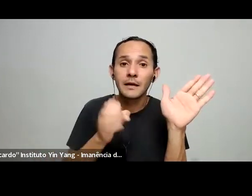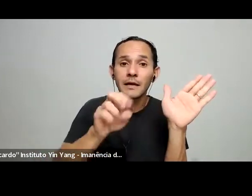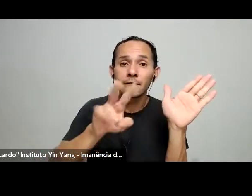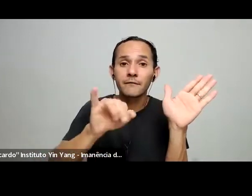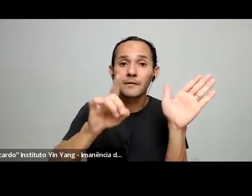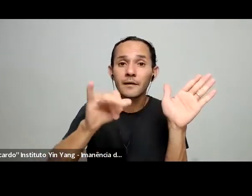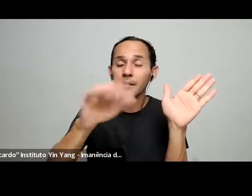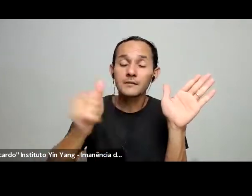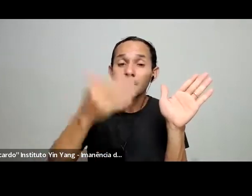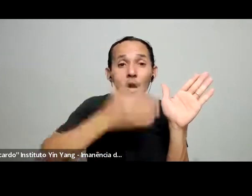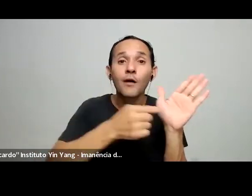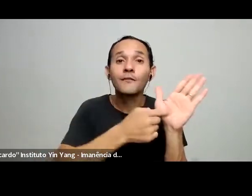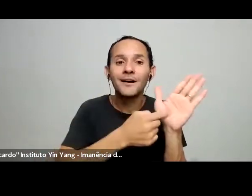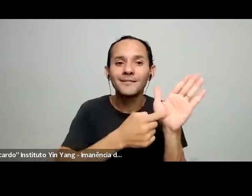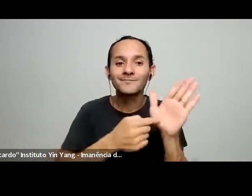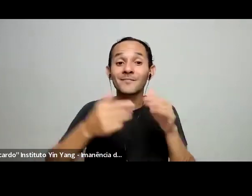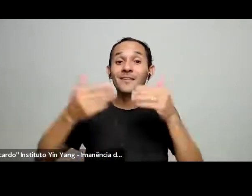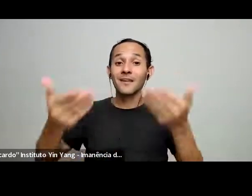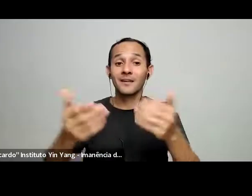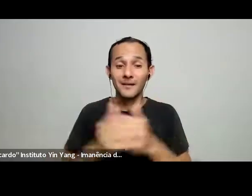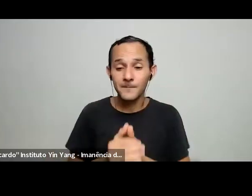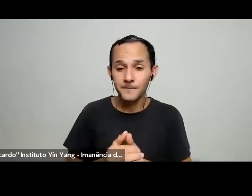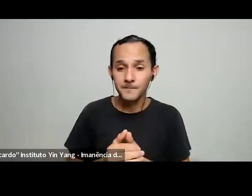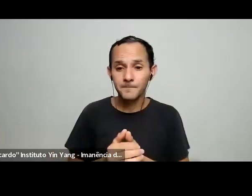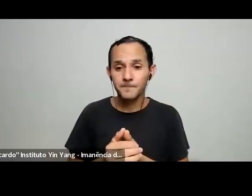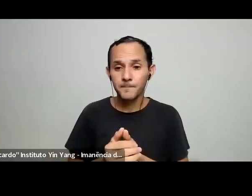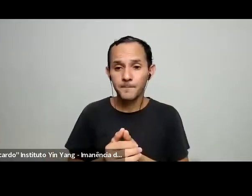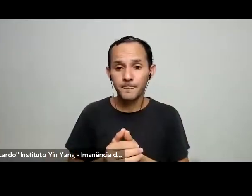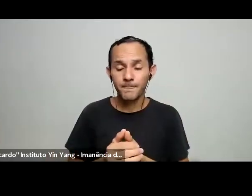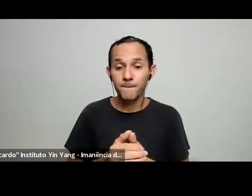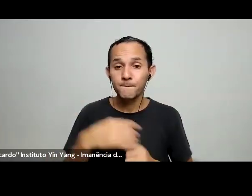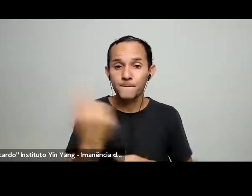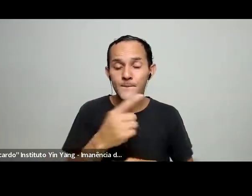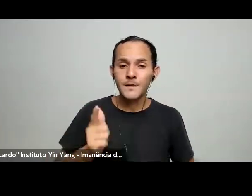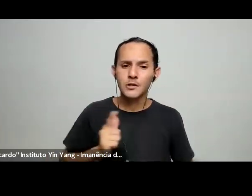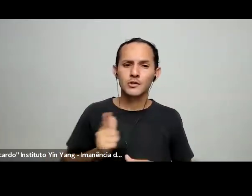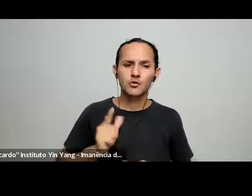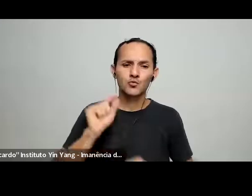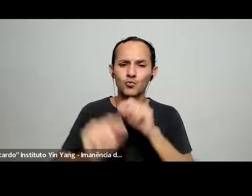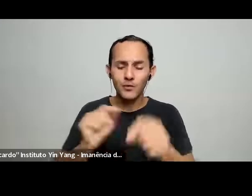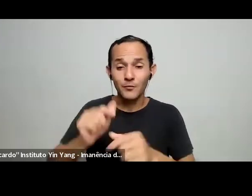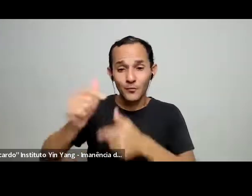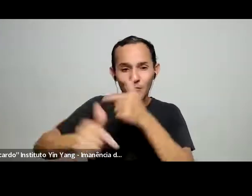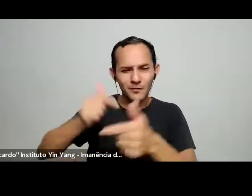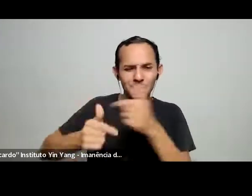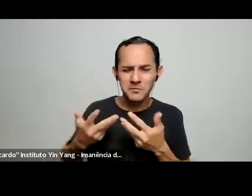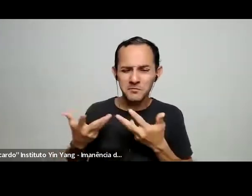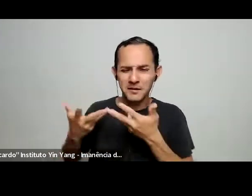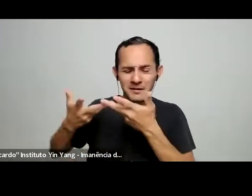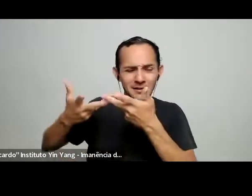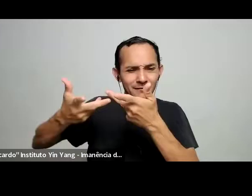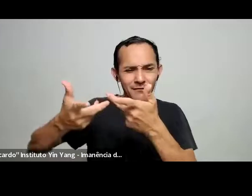essas evidências, né? E aí, é, nós tínhamos esse trabalho